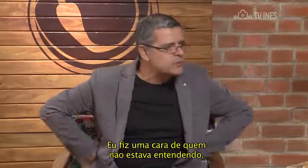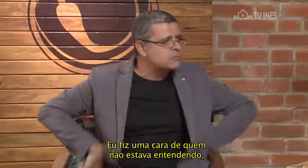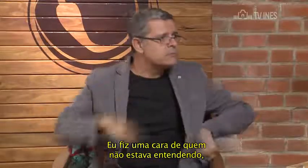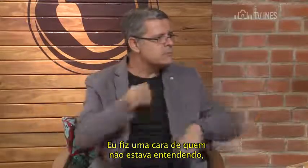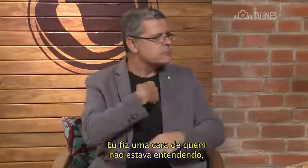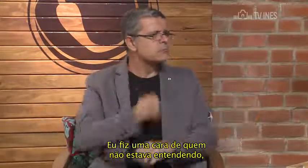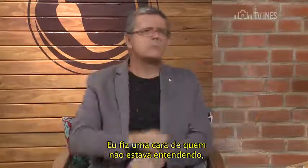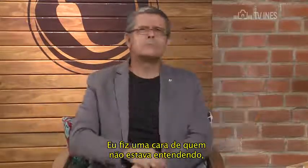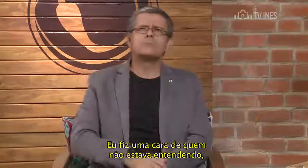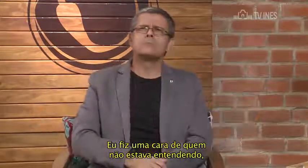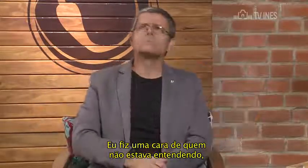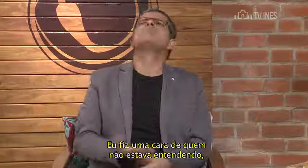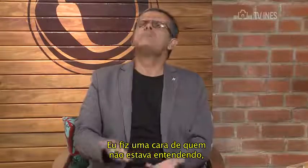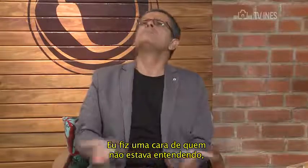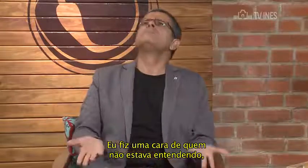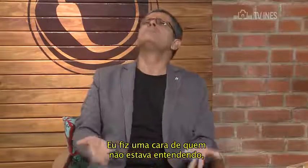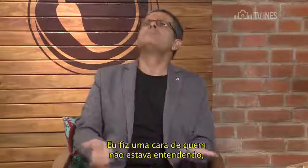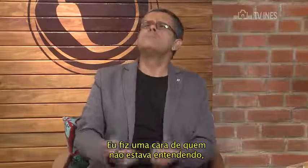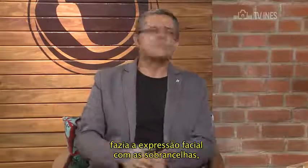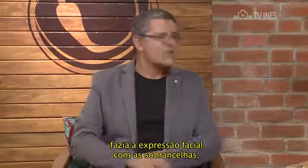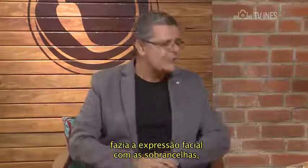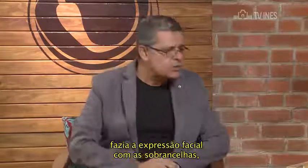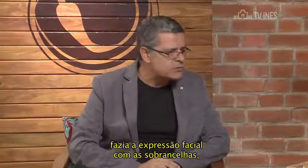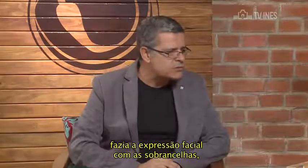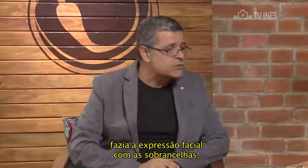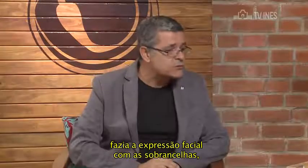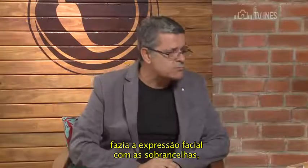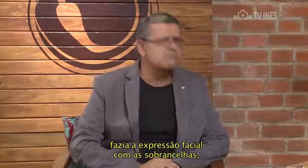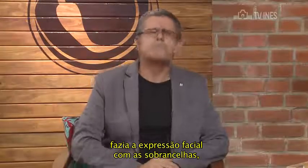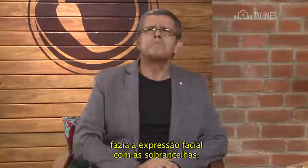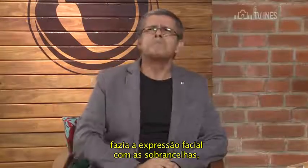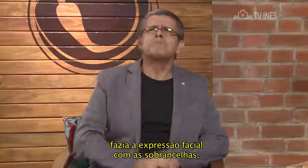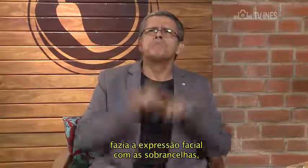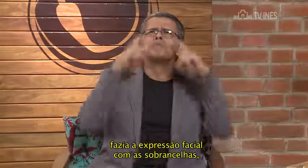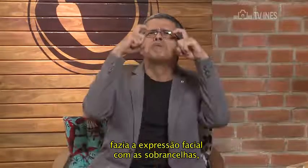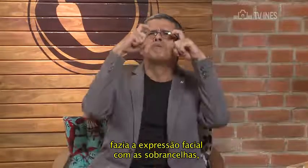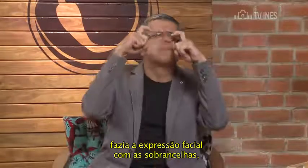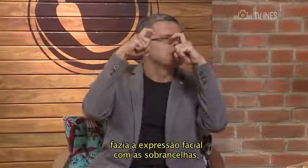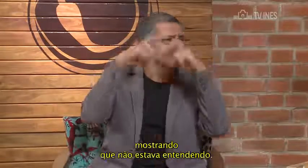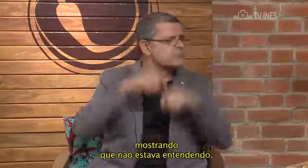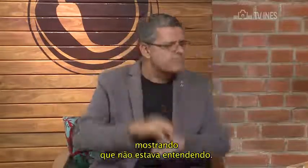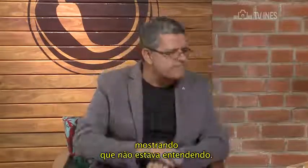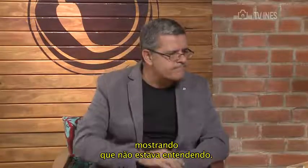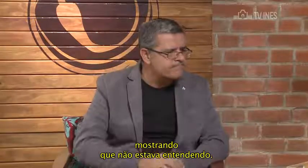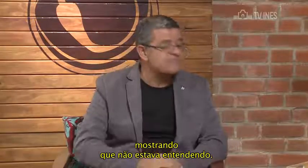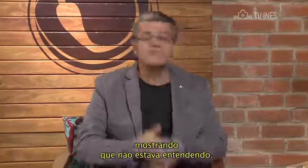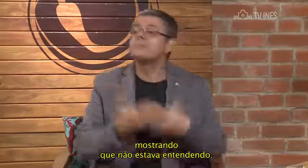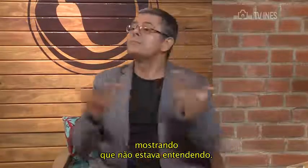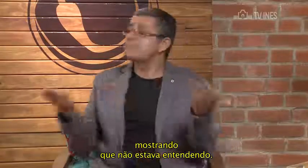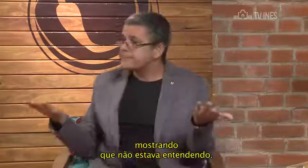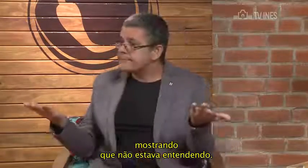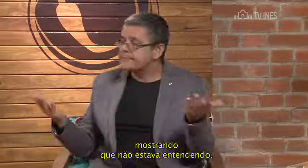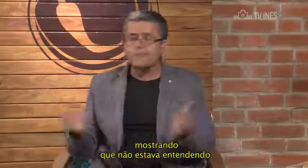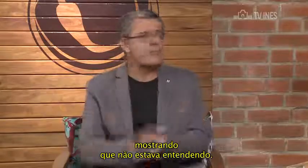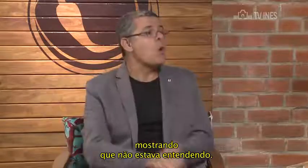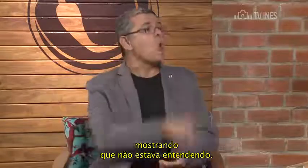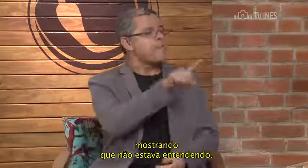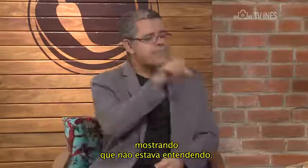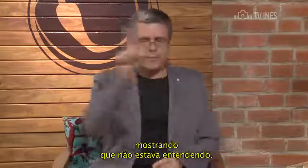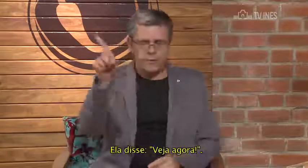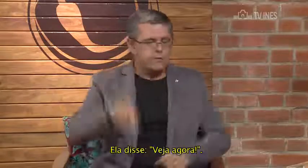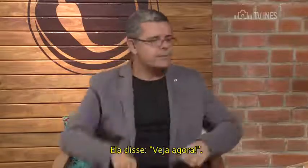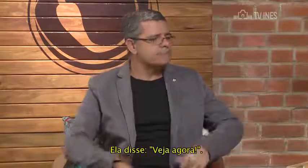Eu fiz uma cara De quem não estava entendendo Fazia a expressão facial Com as sobrancelhas Mostrando Que não estava